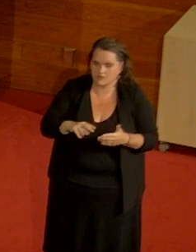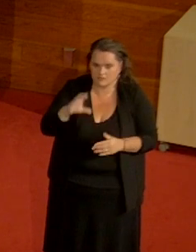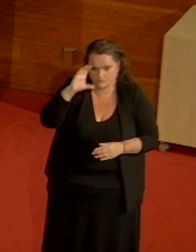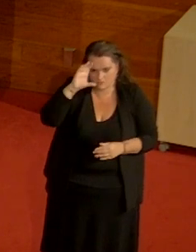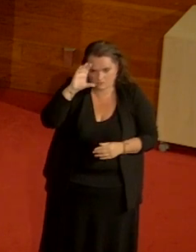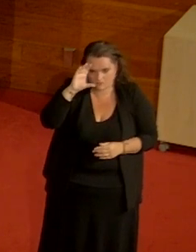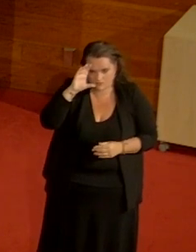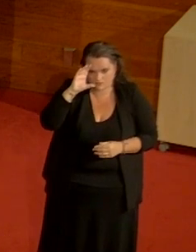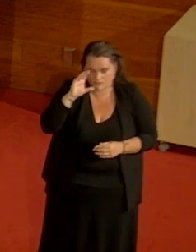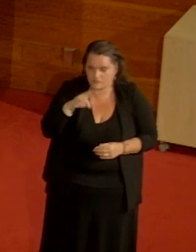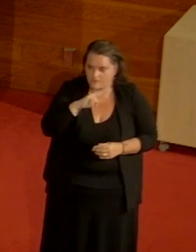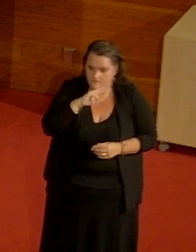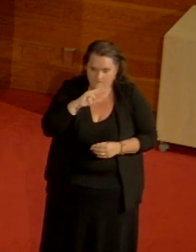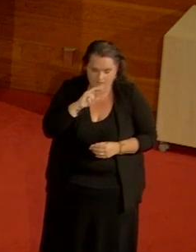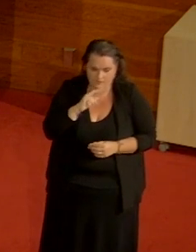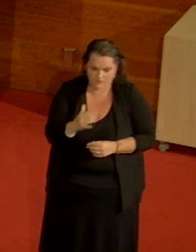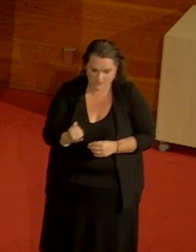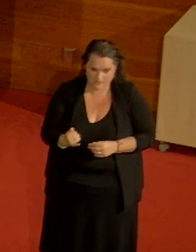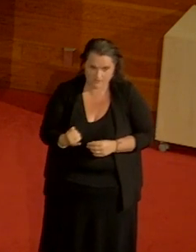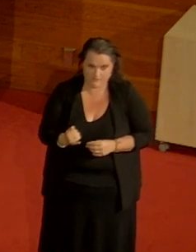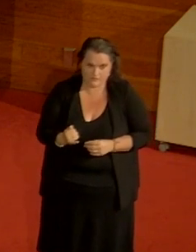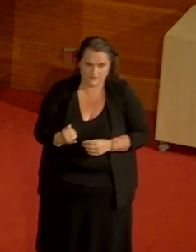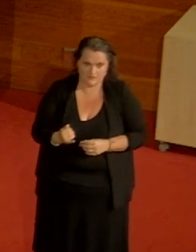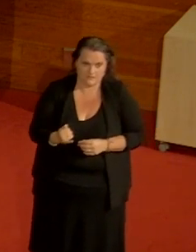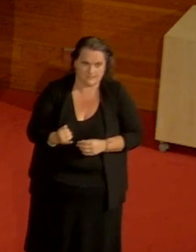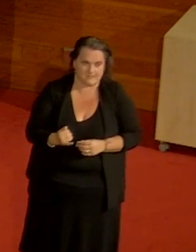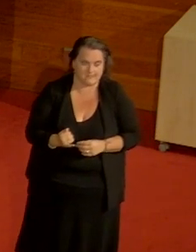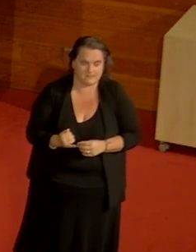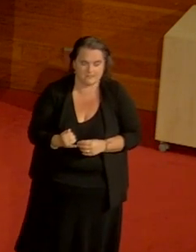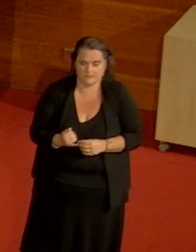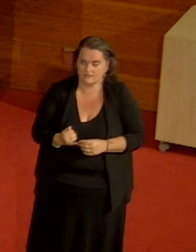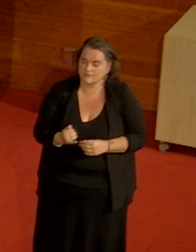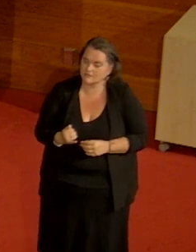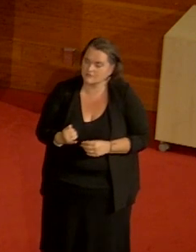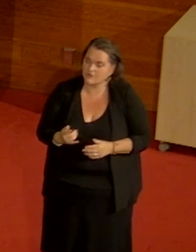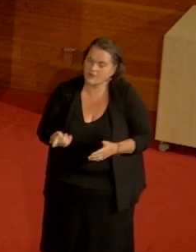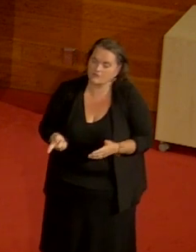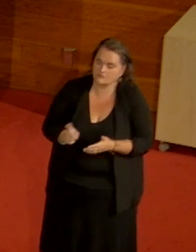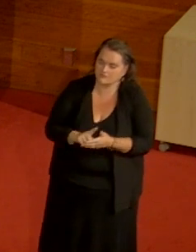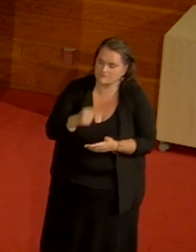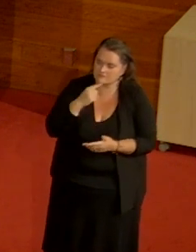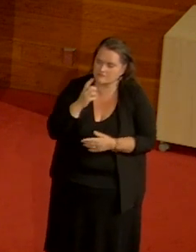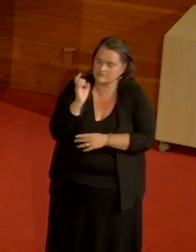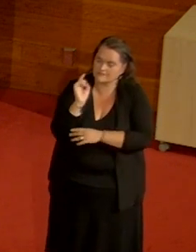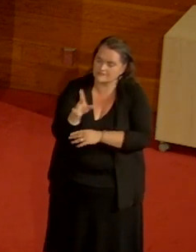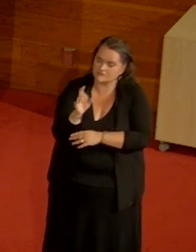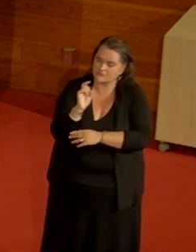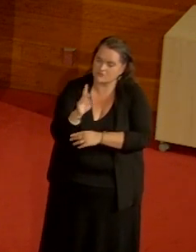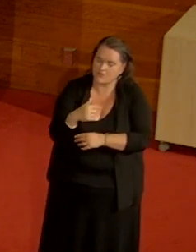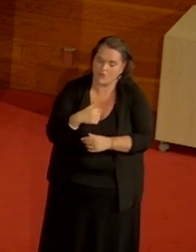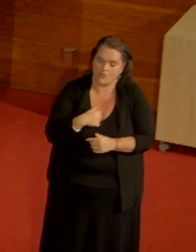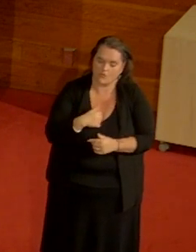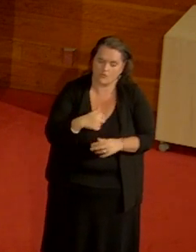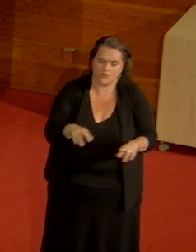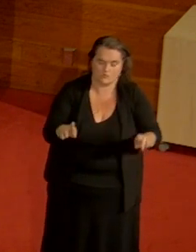valor al menos para mí que tiene este último otra vez has repetido discurso de que uno puede tener